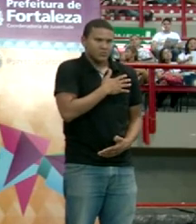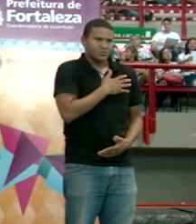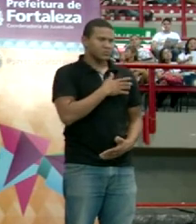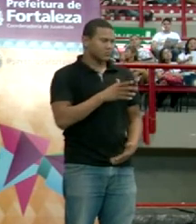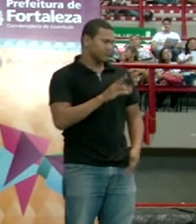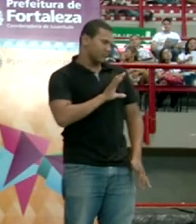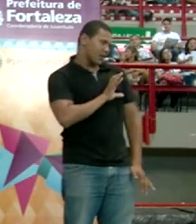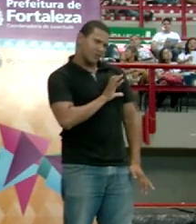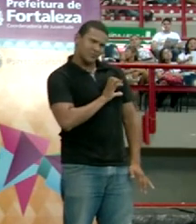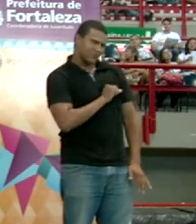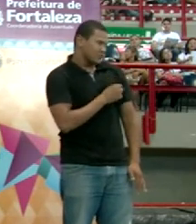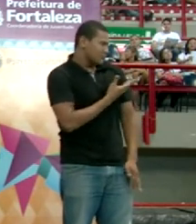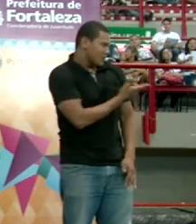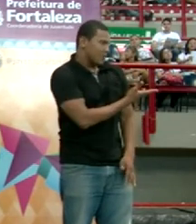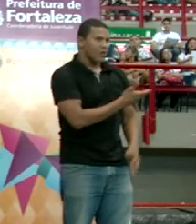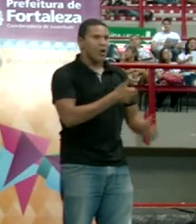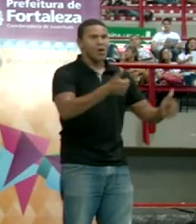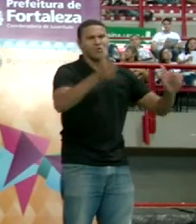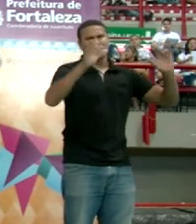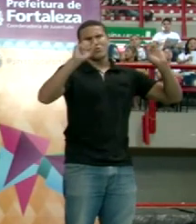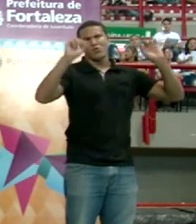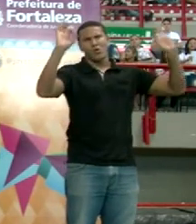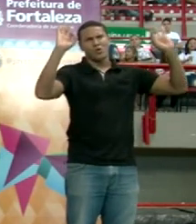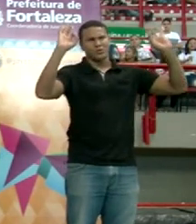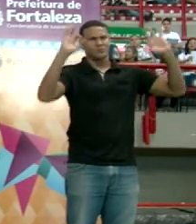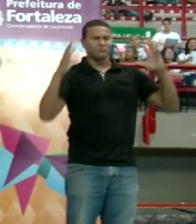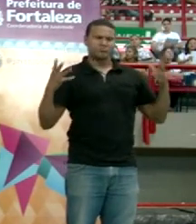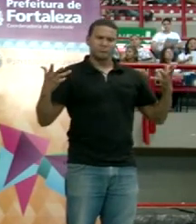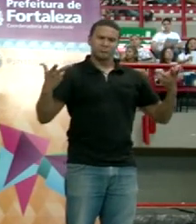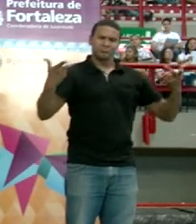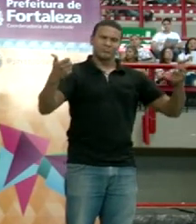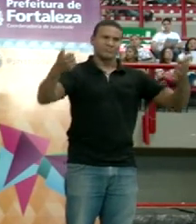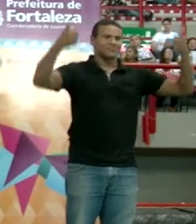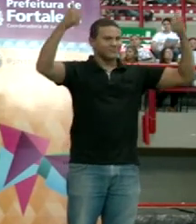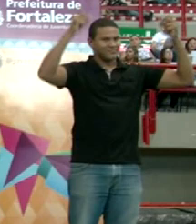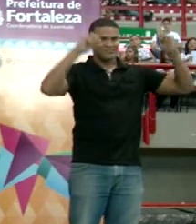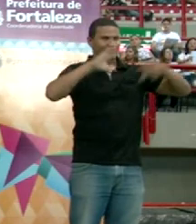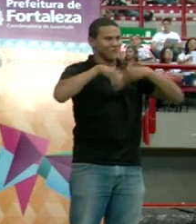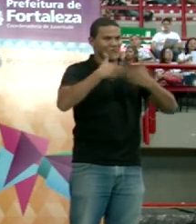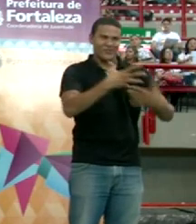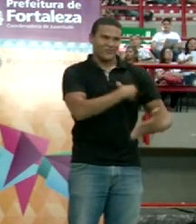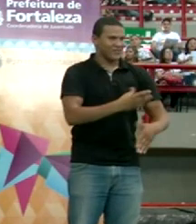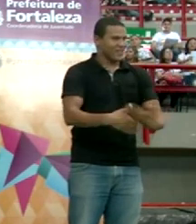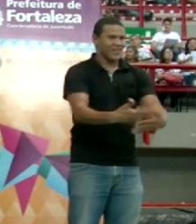você fala, eu te amo, maravilha, legal, vamos proliferar.